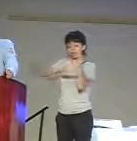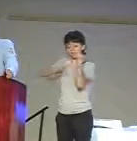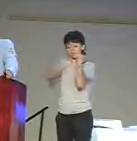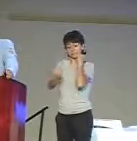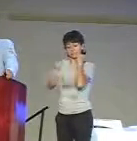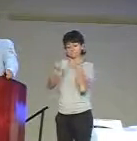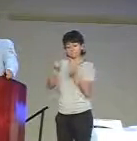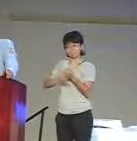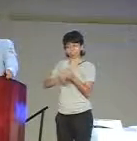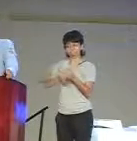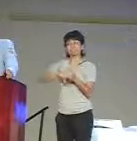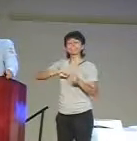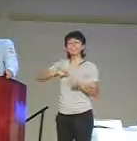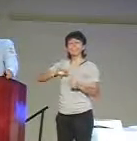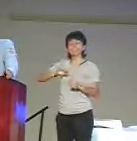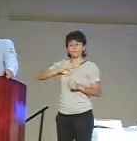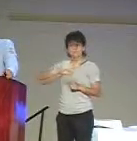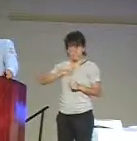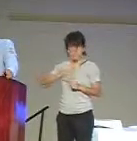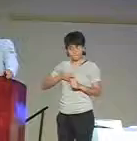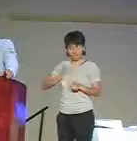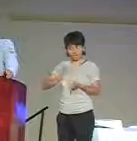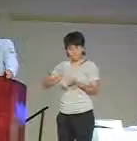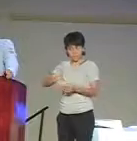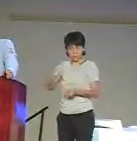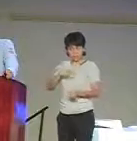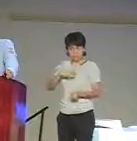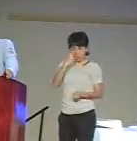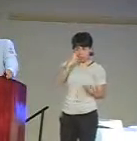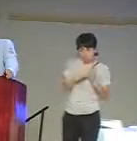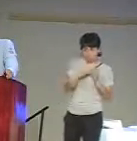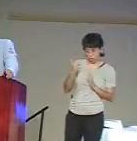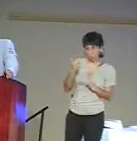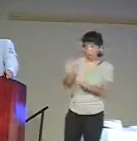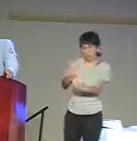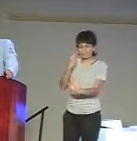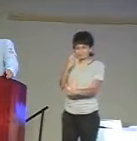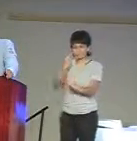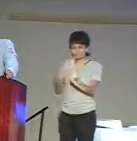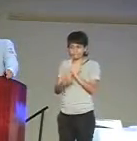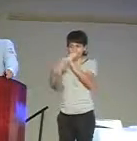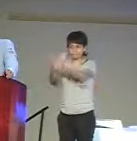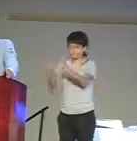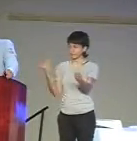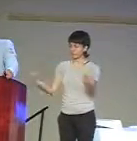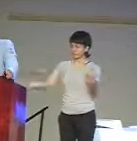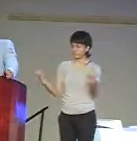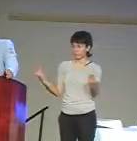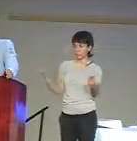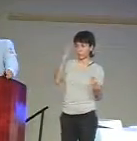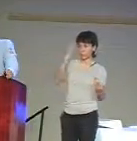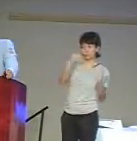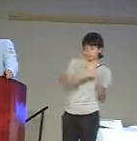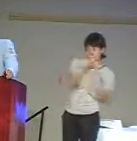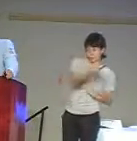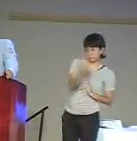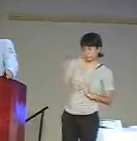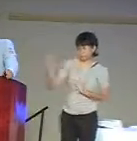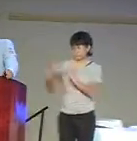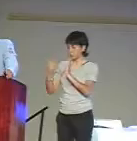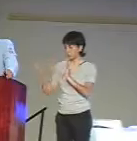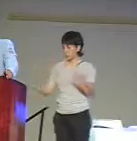2008. Si quieren, las comparamos con las 2006 para que vean que no había ninguna